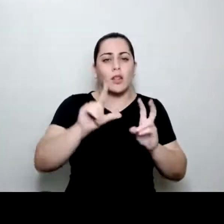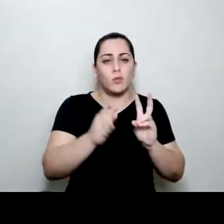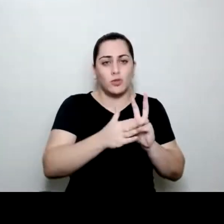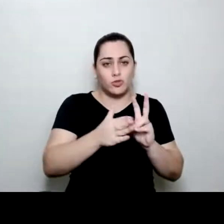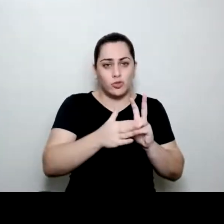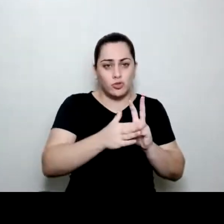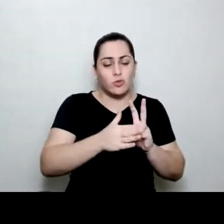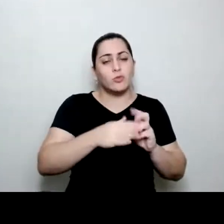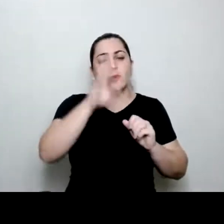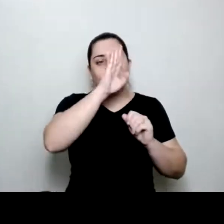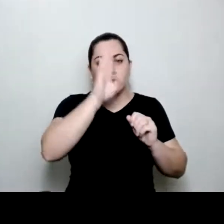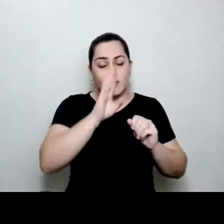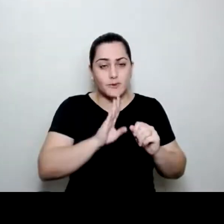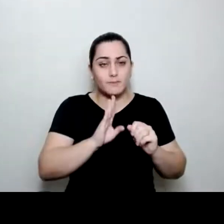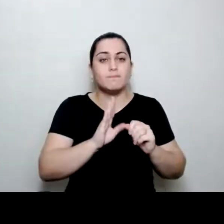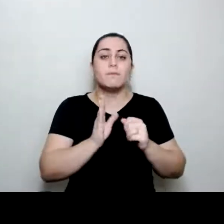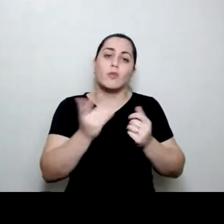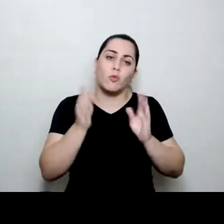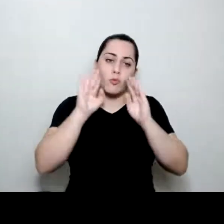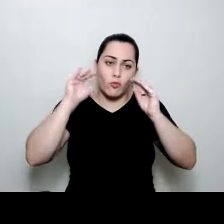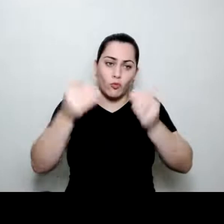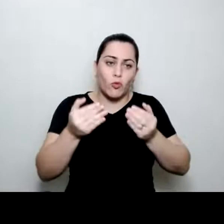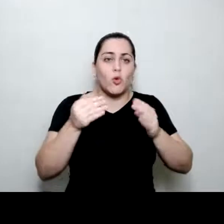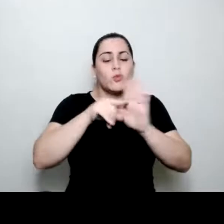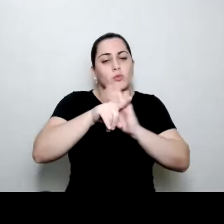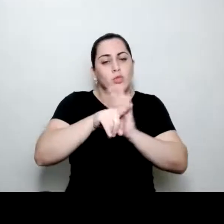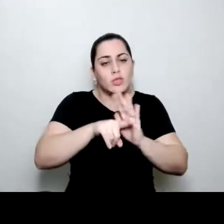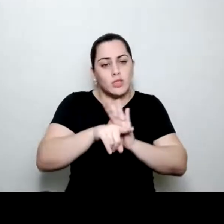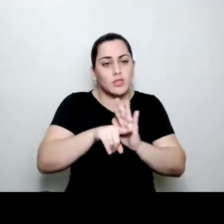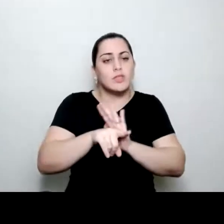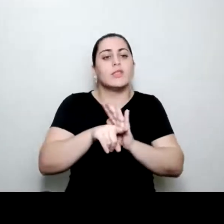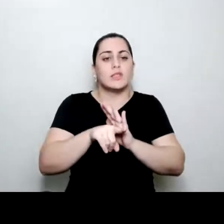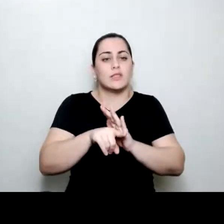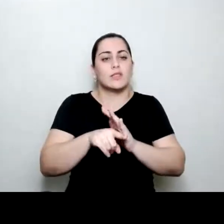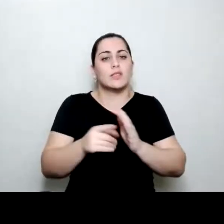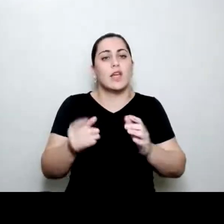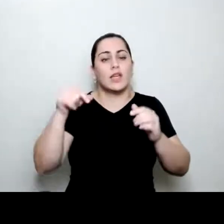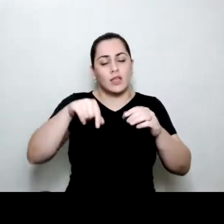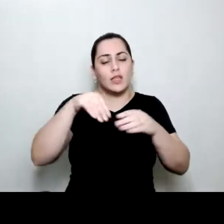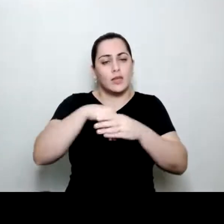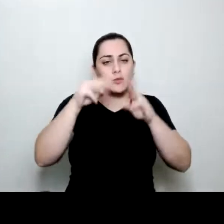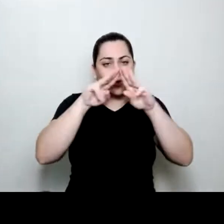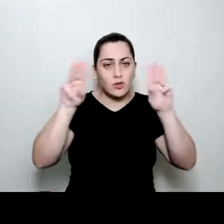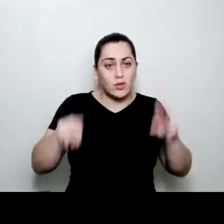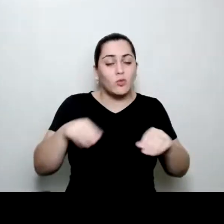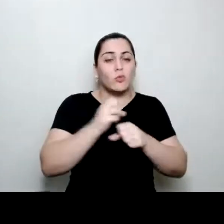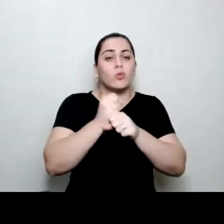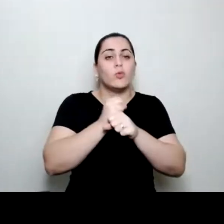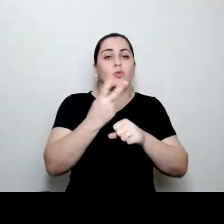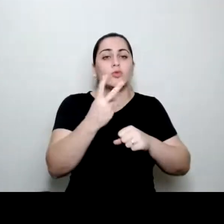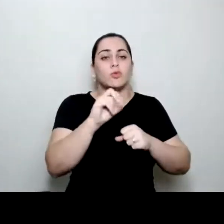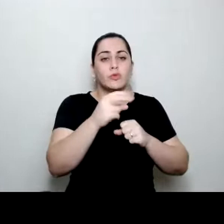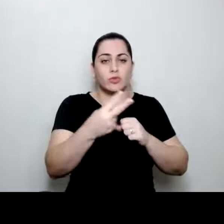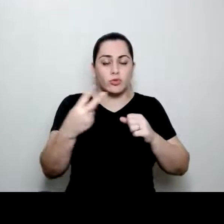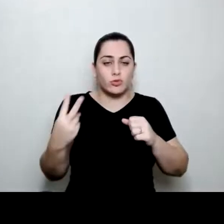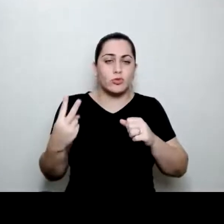Brasil, que é um dos focos das pesquisas realizadas aqui no museu em 2022 e que